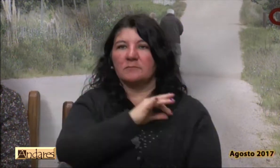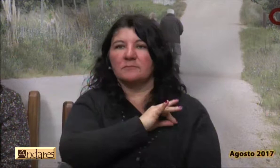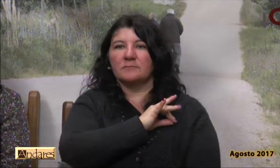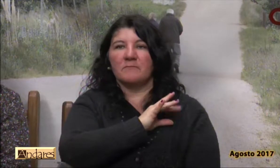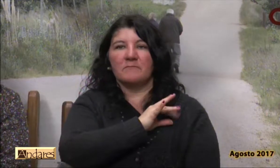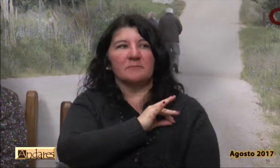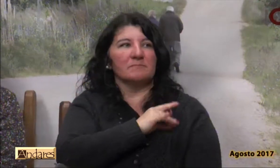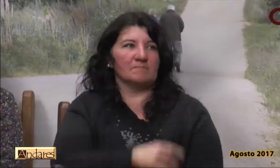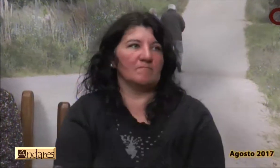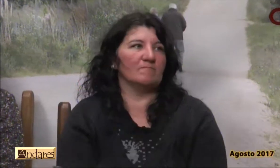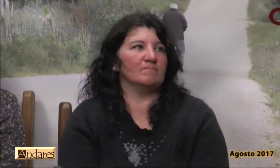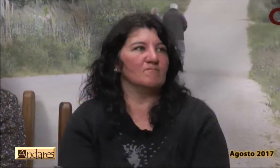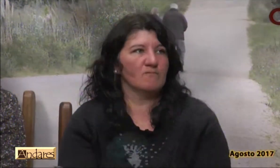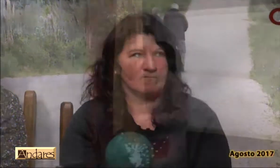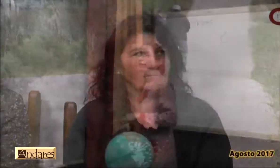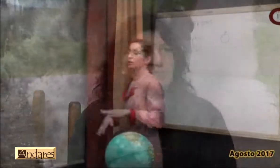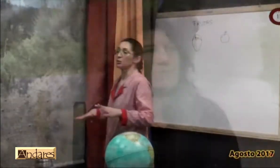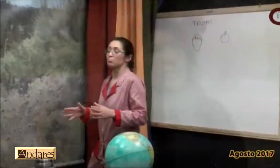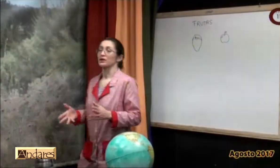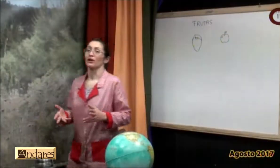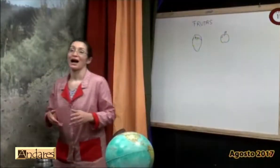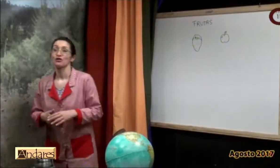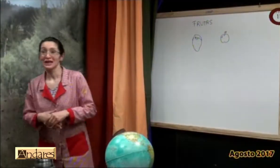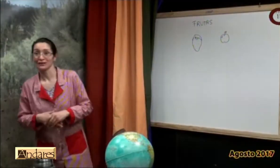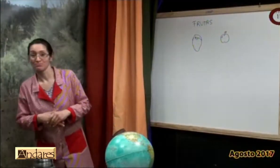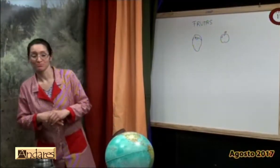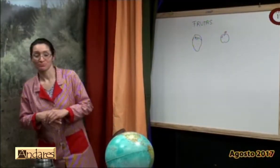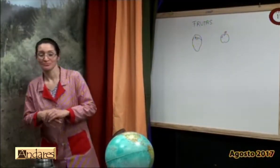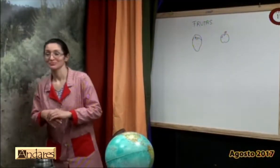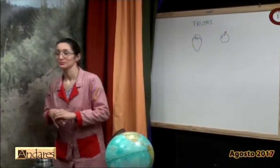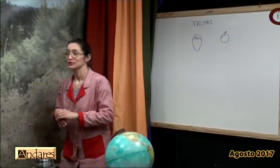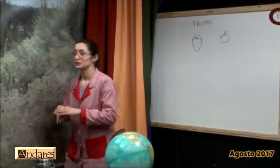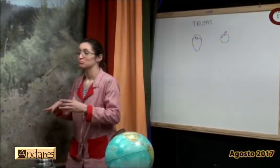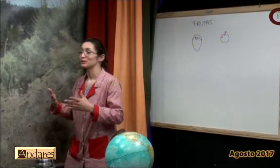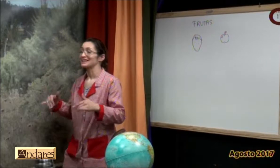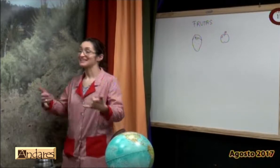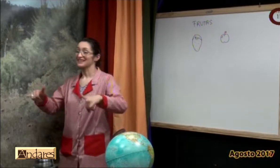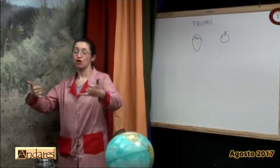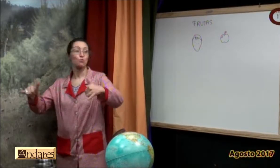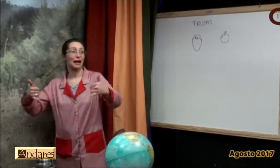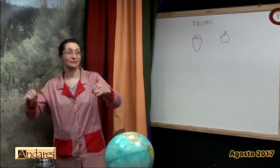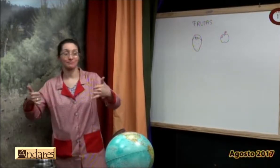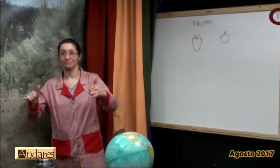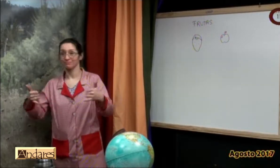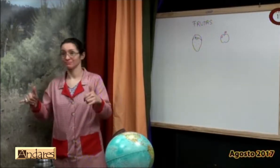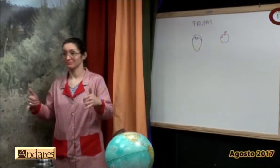Y Diciembre Ahora Se van Se